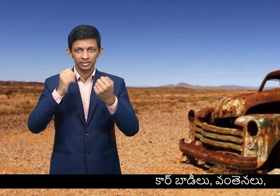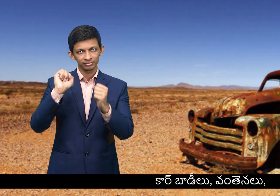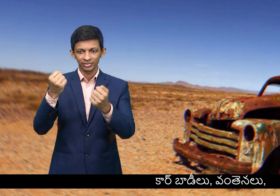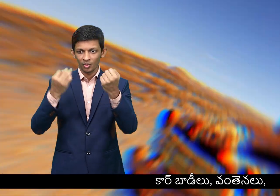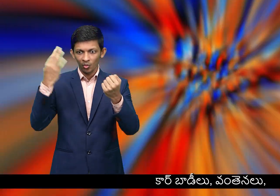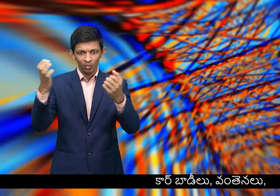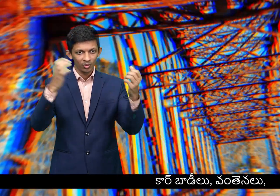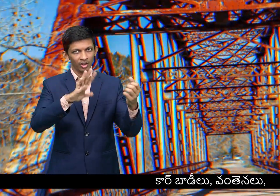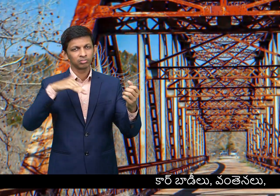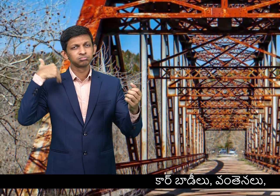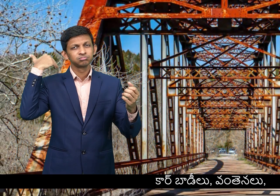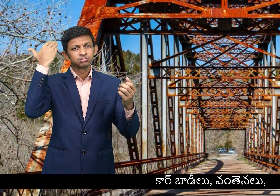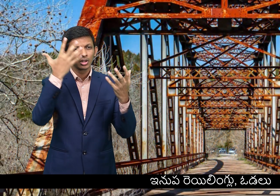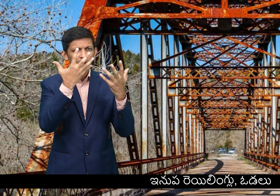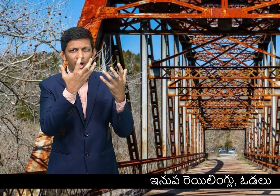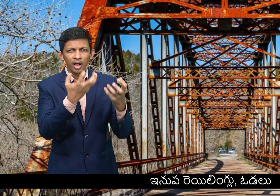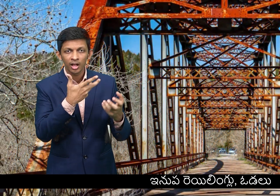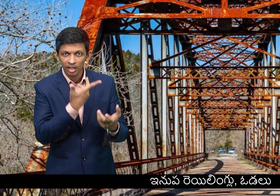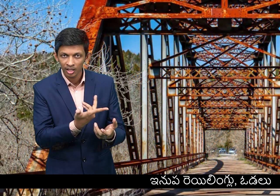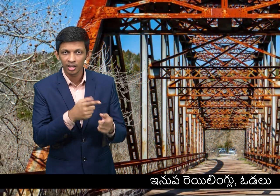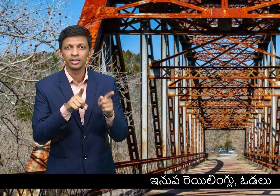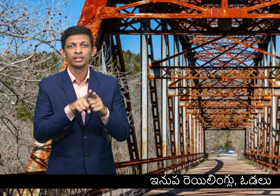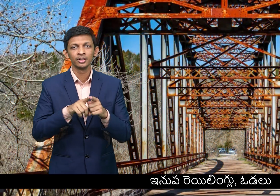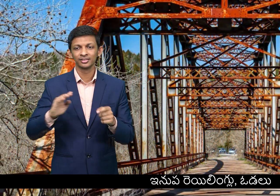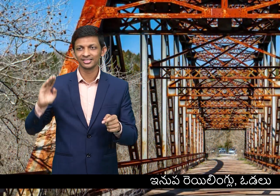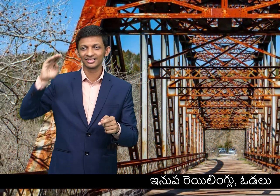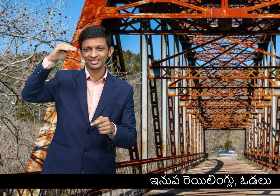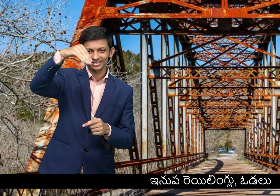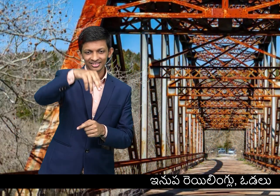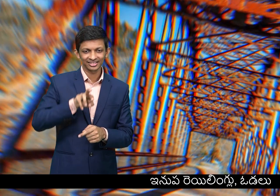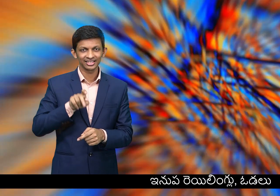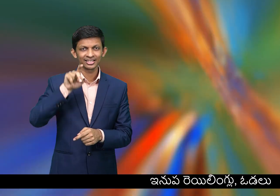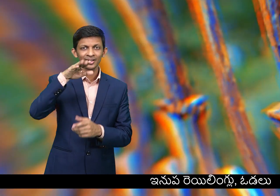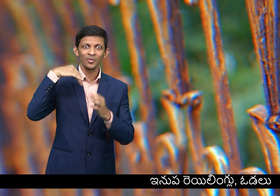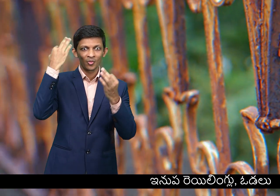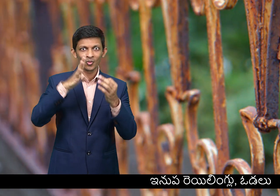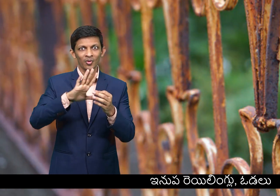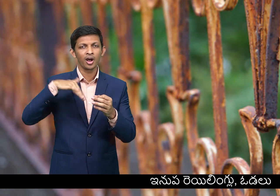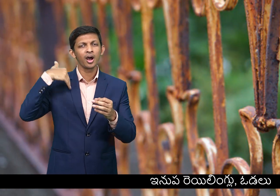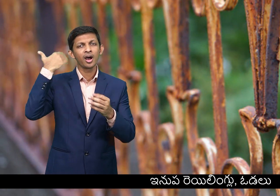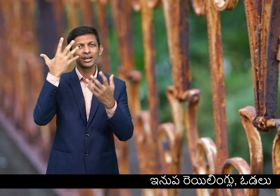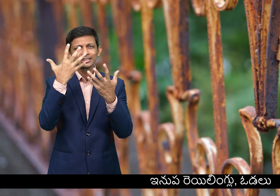కార్ బాడీలు, వంతెనలు, ఇనుప రెయిలింగ్లు, ఓడలు